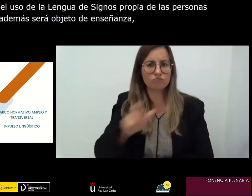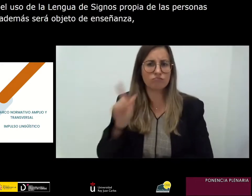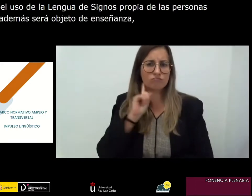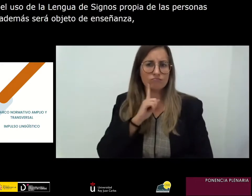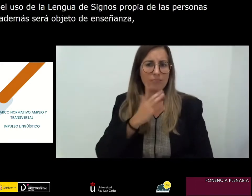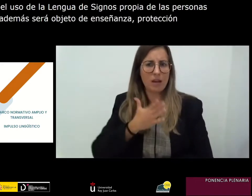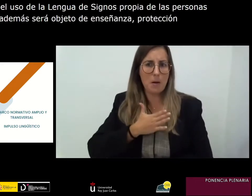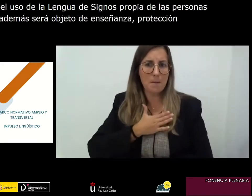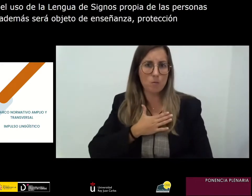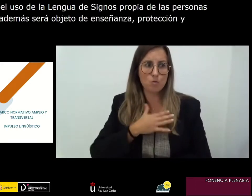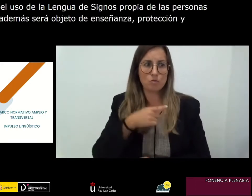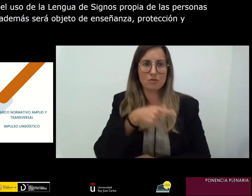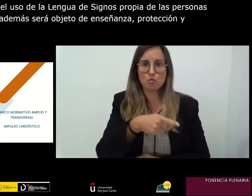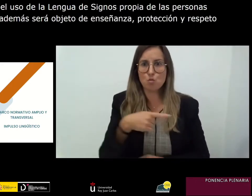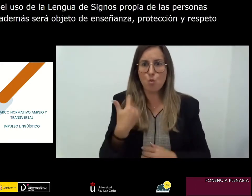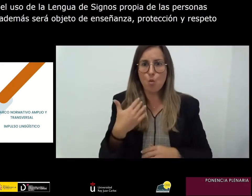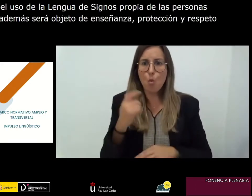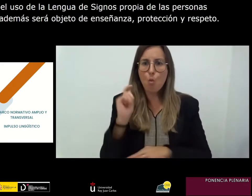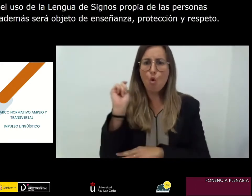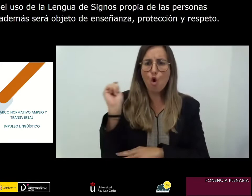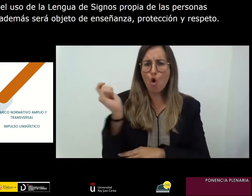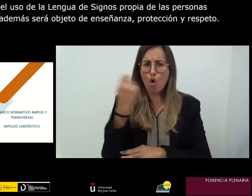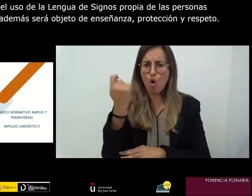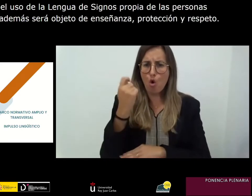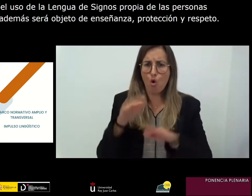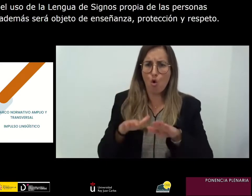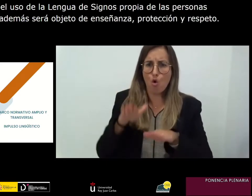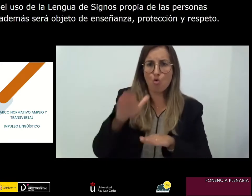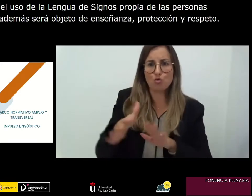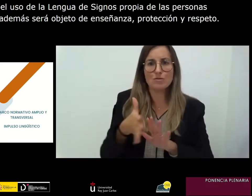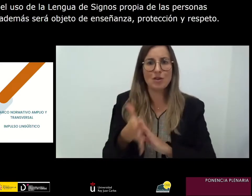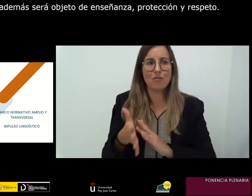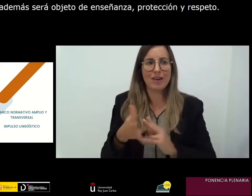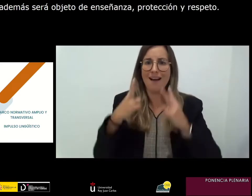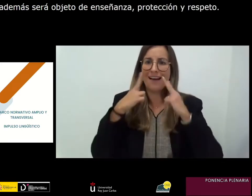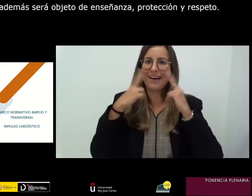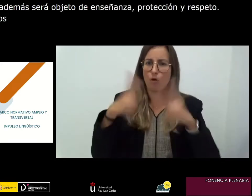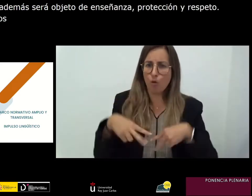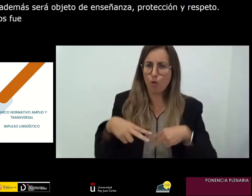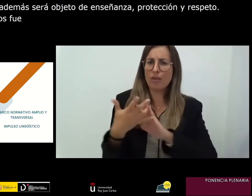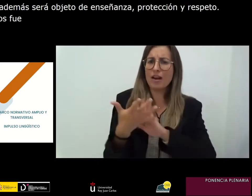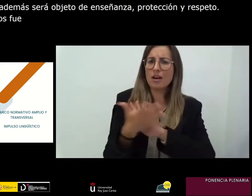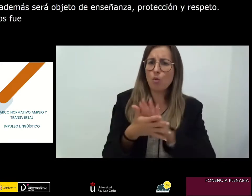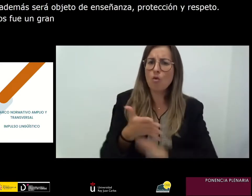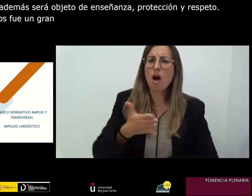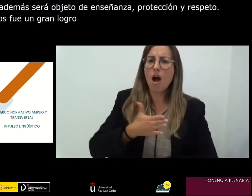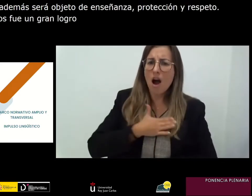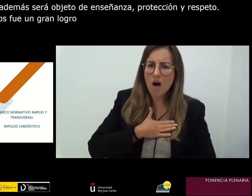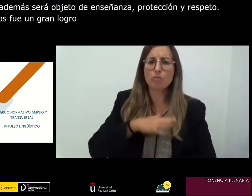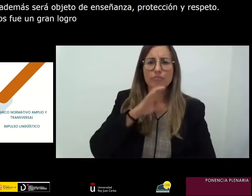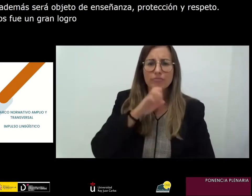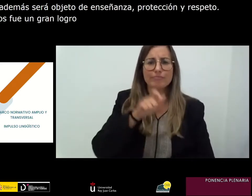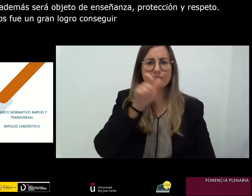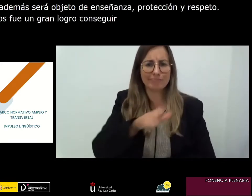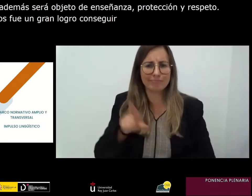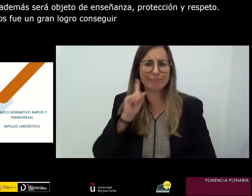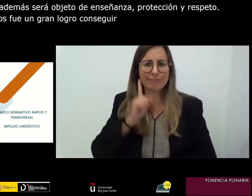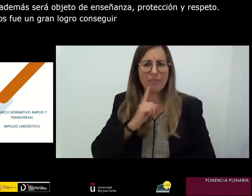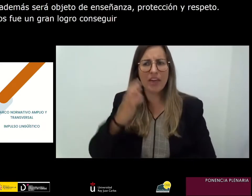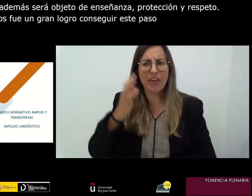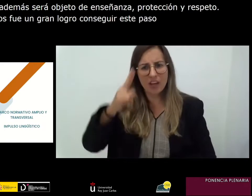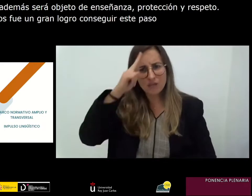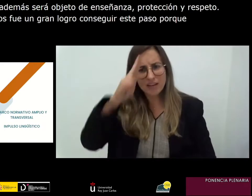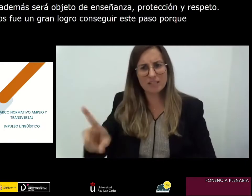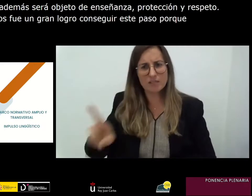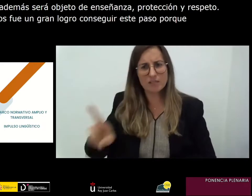protección y respeto. Para nosotros fue un gran logro conseguir este paso porque se reconocía la